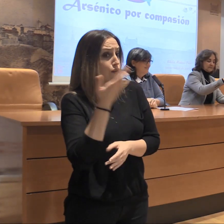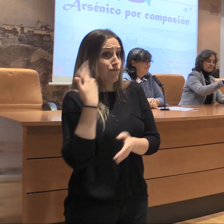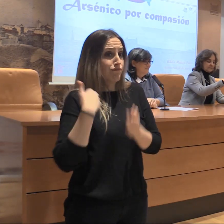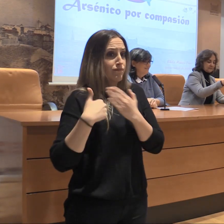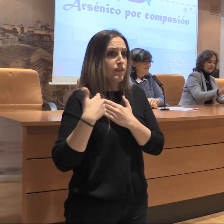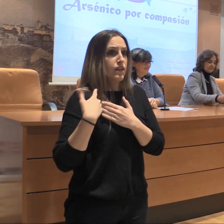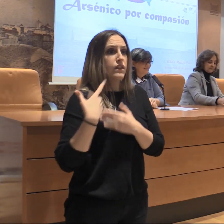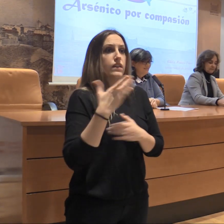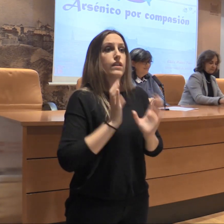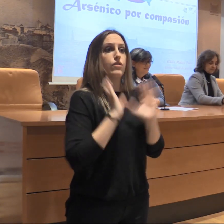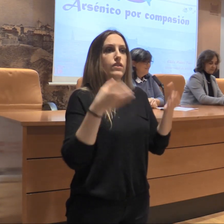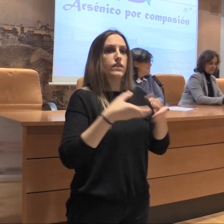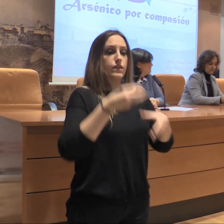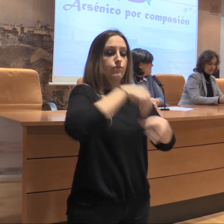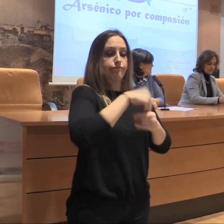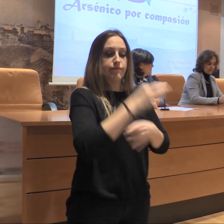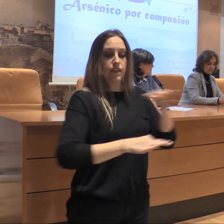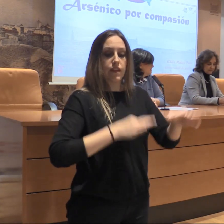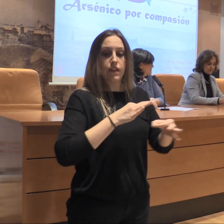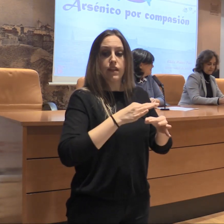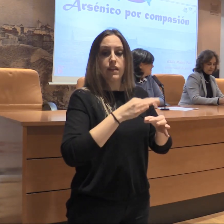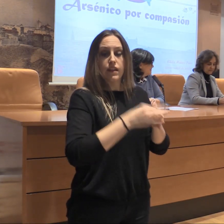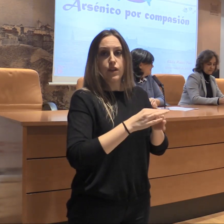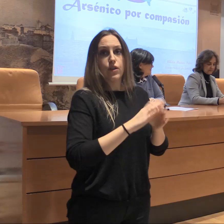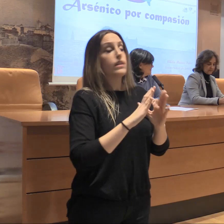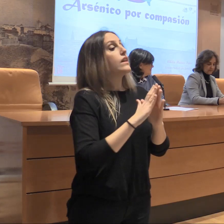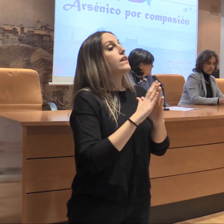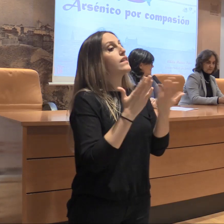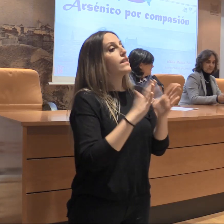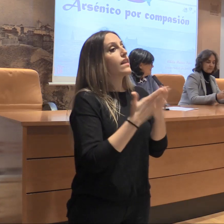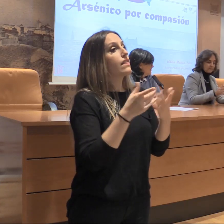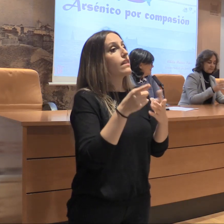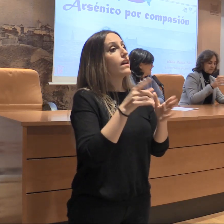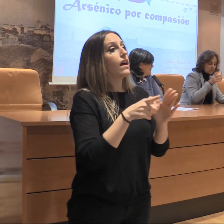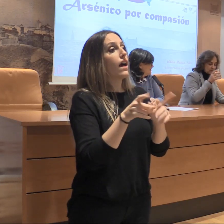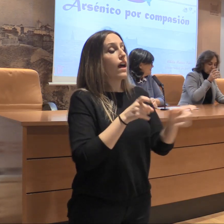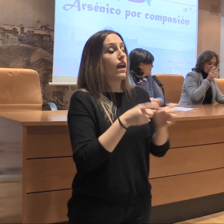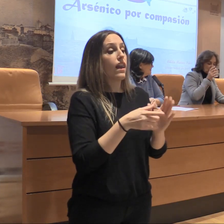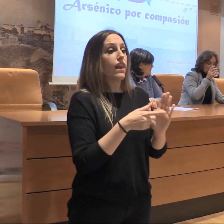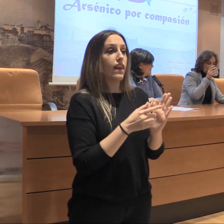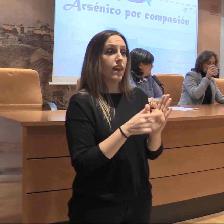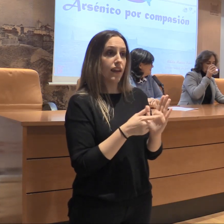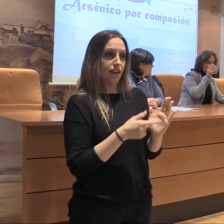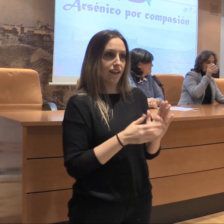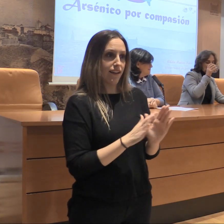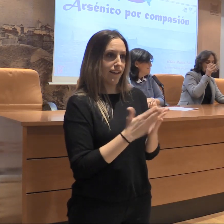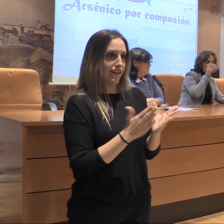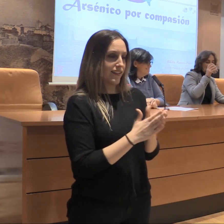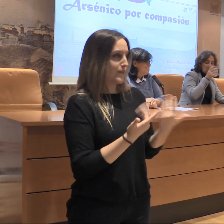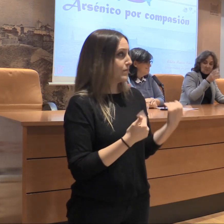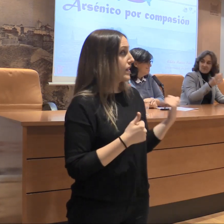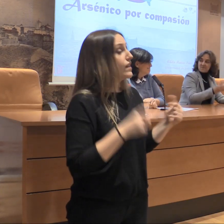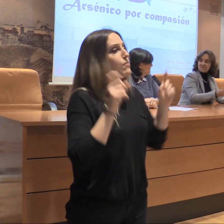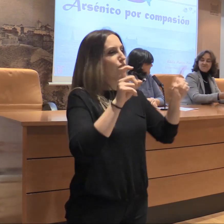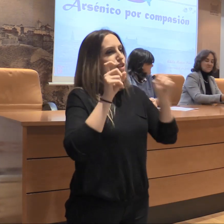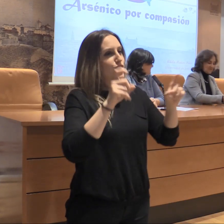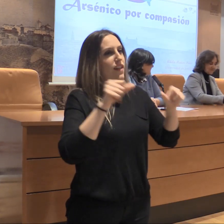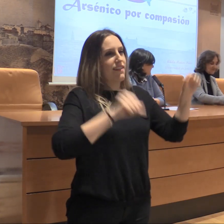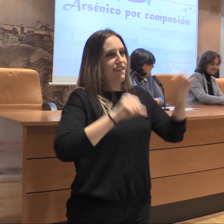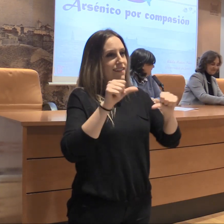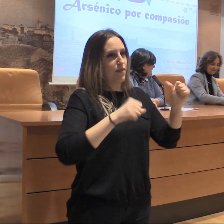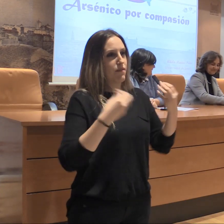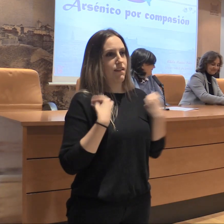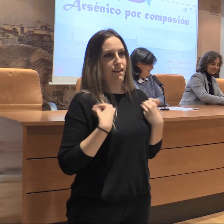a la Carta. Ella es también profesora de Química Inorgánica, lo cual son dos